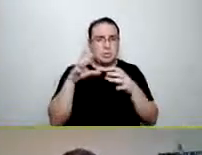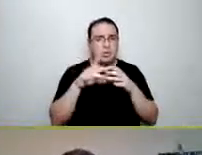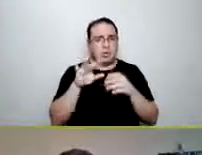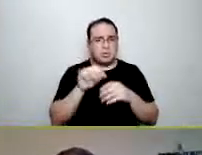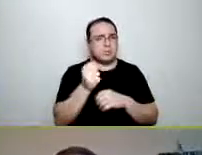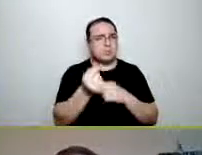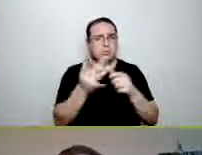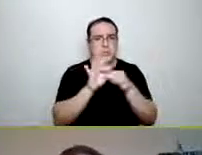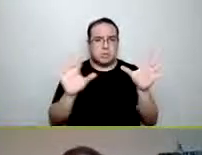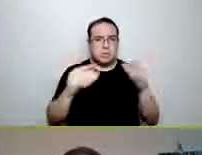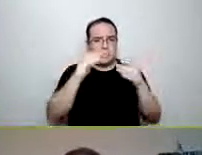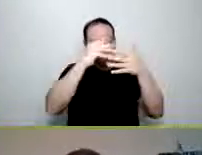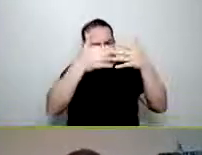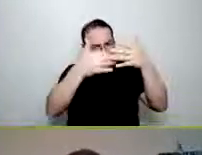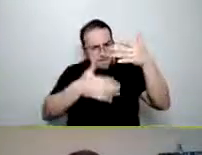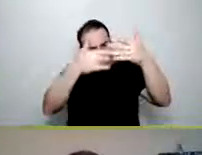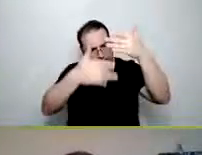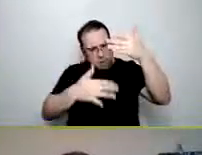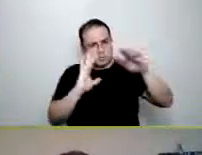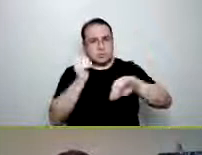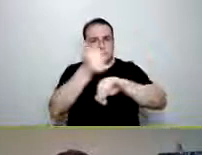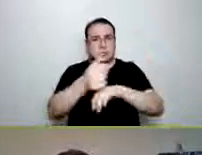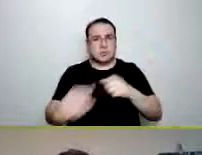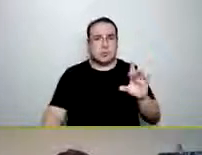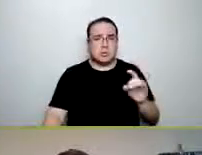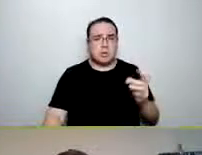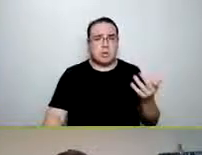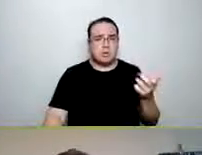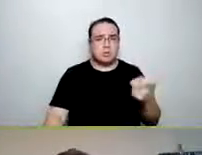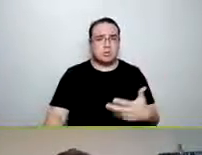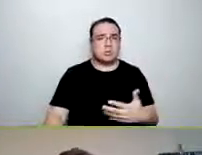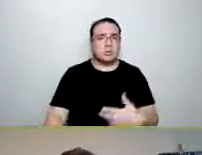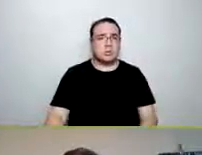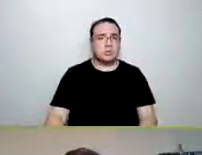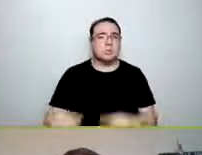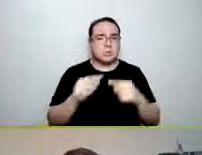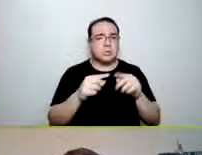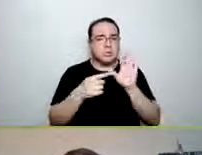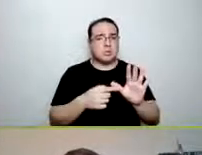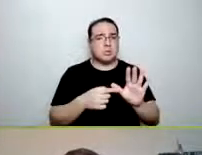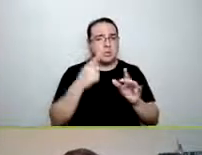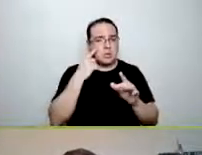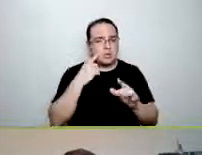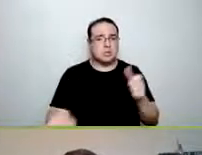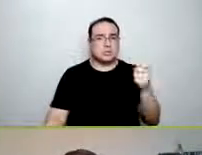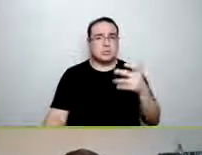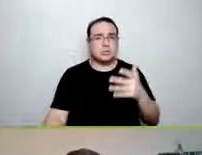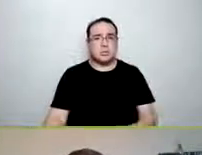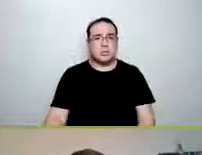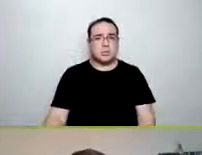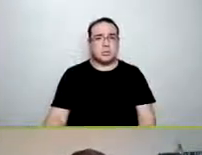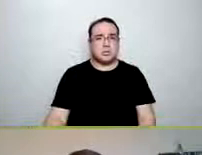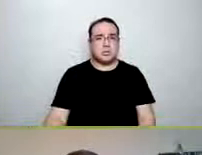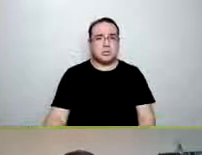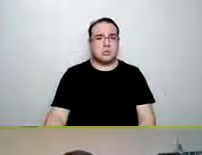você quiser, e que está sendo substituído, especialmente para a glosagem e a criação de entradas lexicais, pelo Flex,